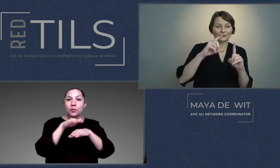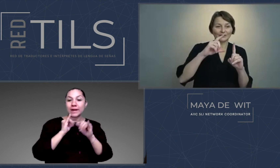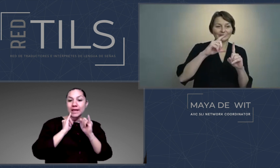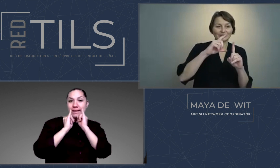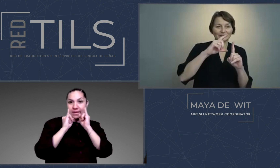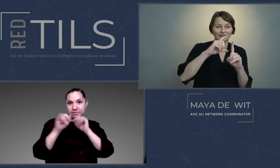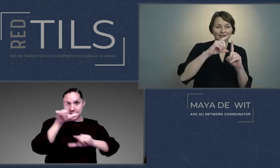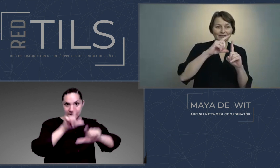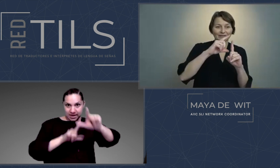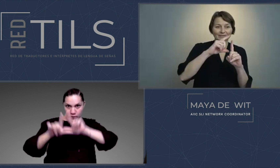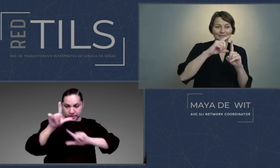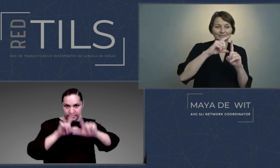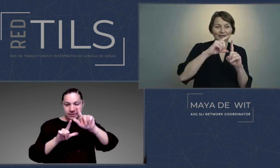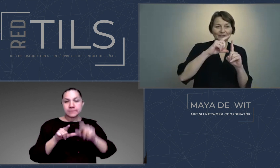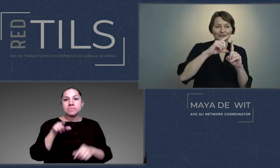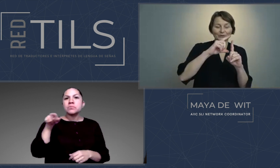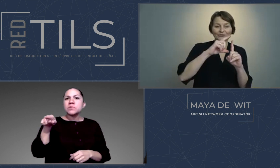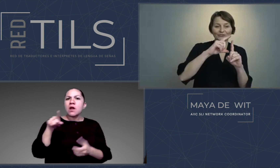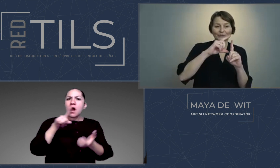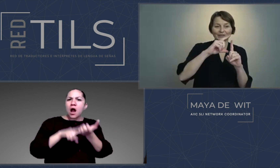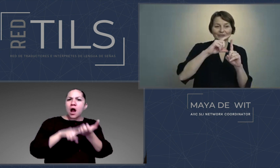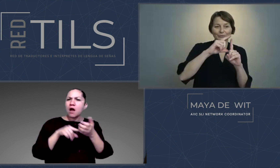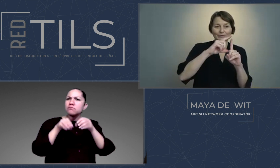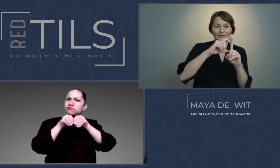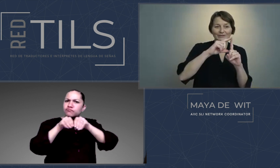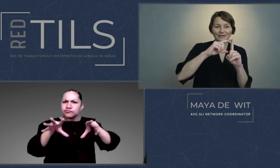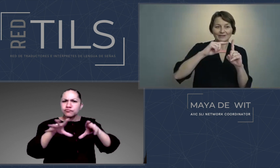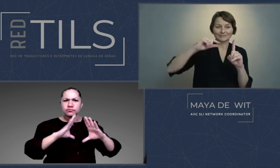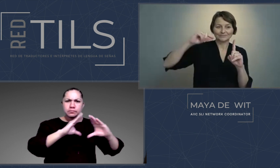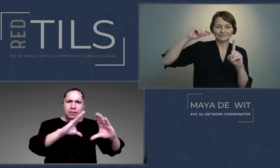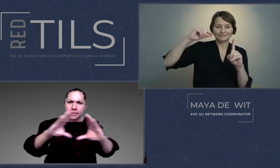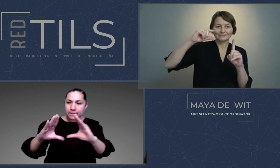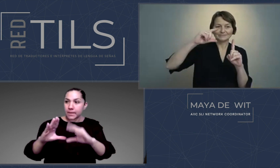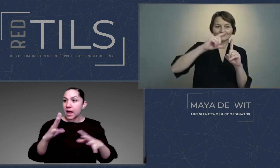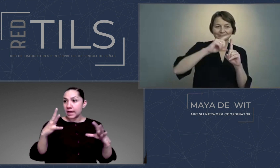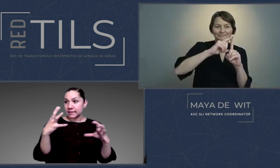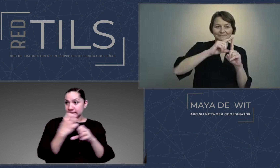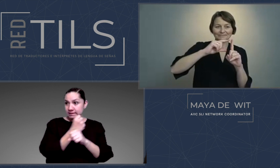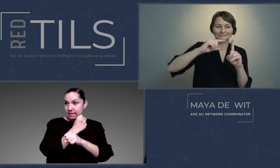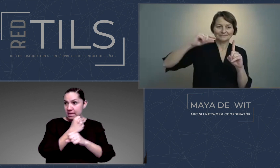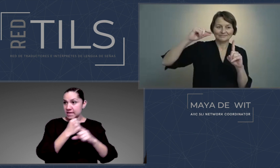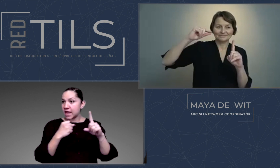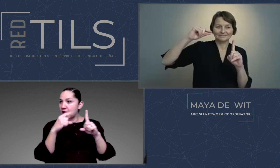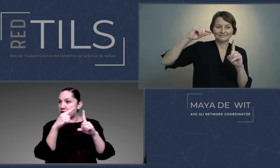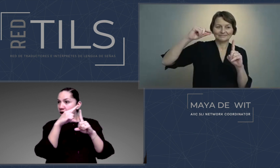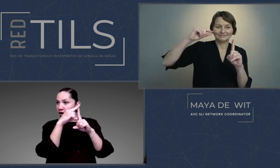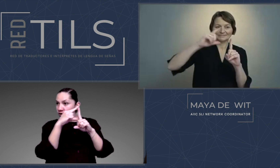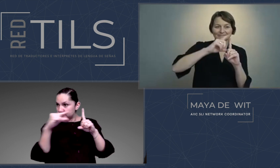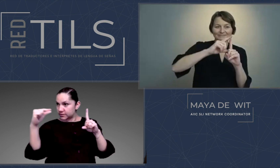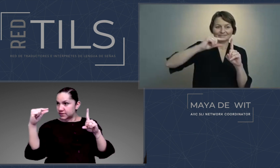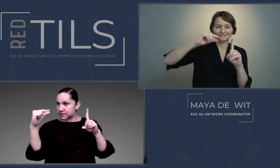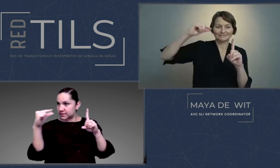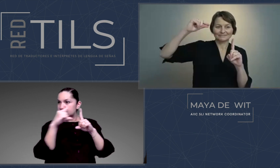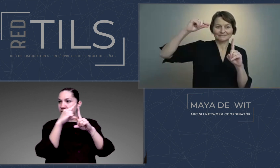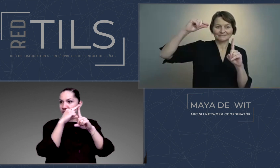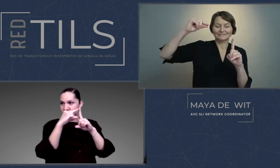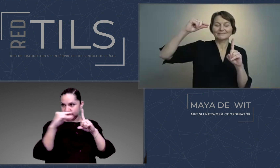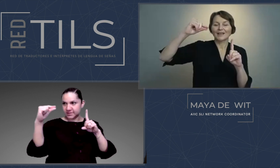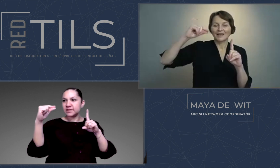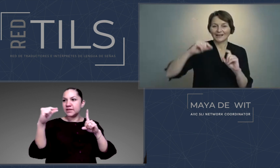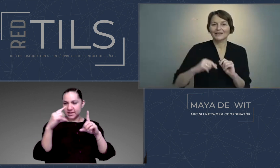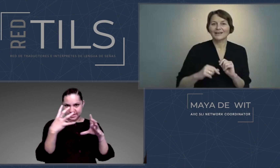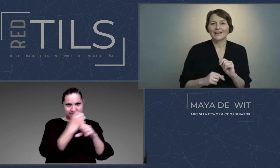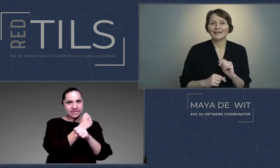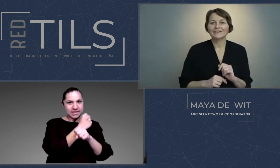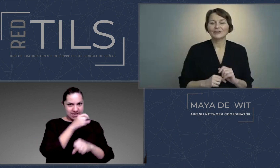tiene de interesante, y esta es la seña que le quiero mostrar a la intérprete,